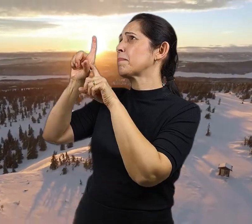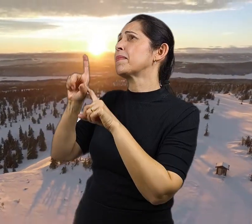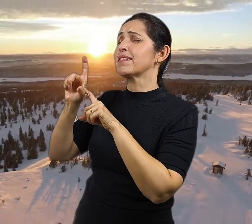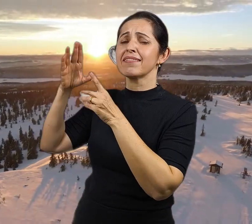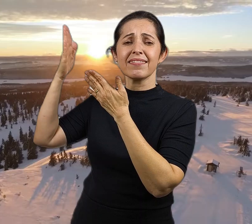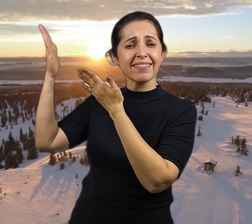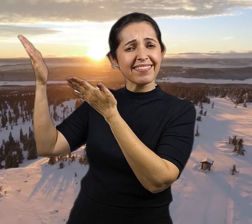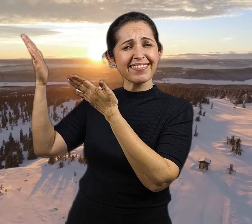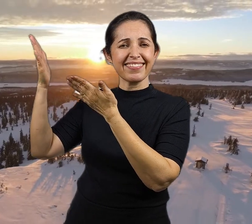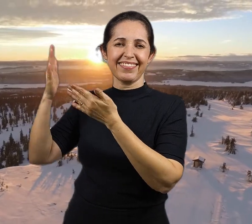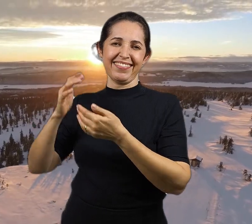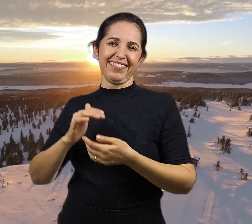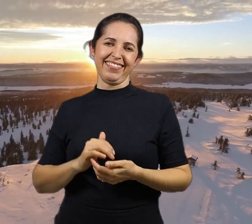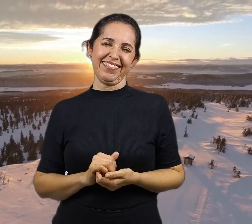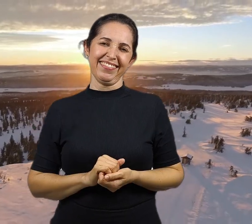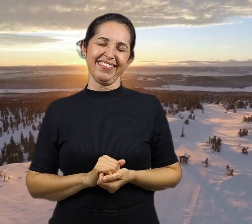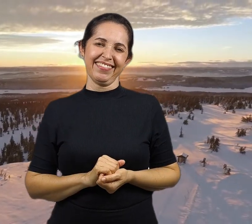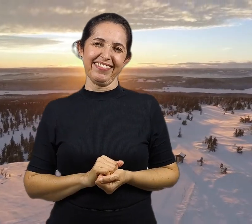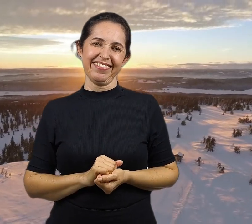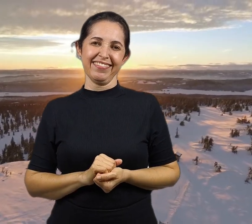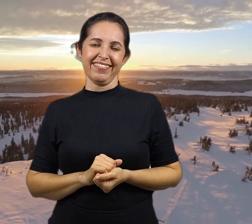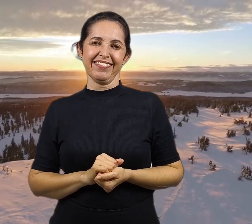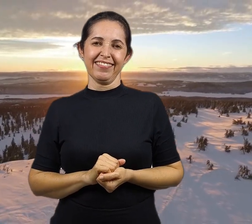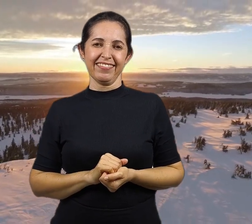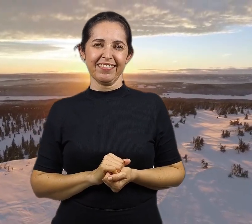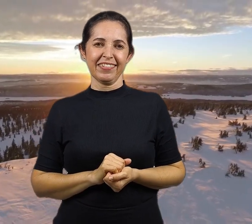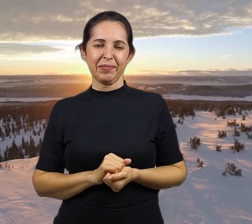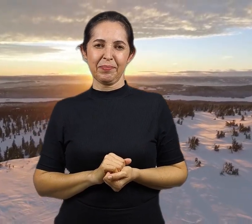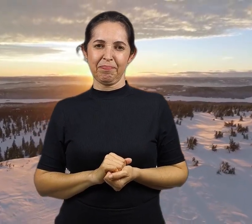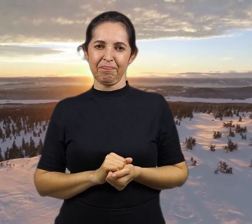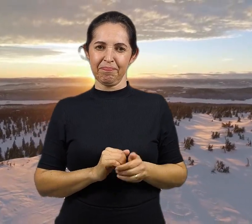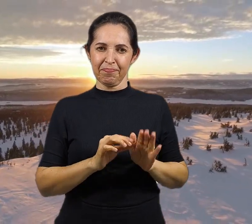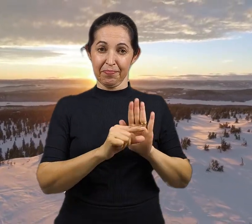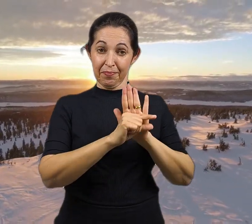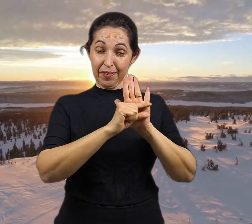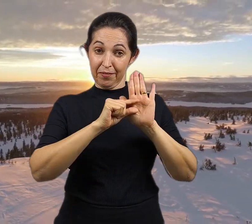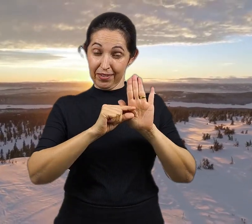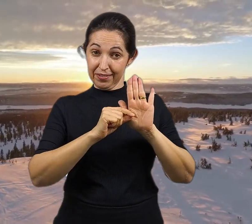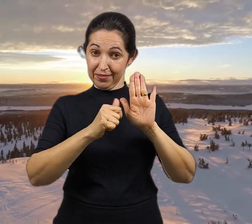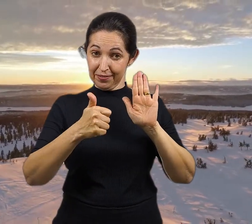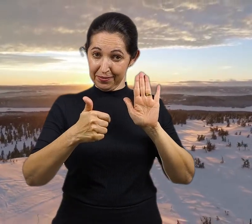Deus. Vamos ler o verso 12 para encerrar? Leia comigo. A terra